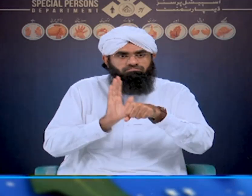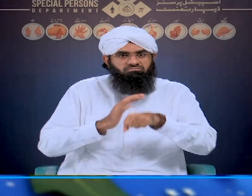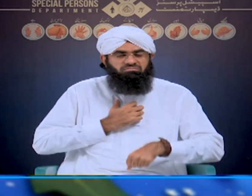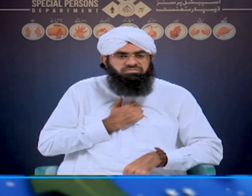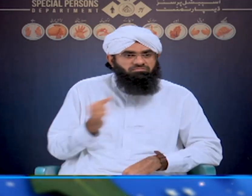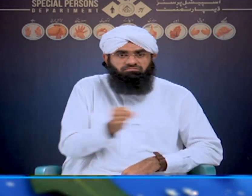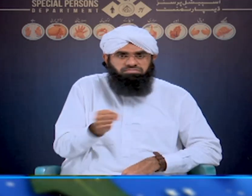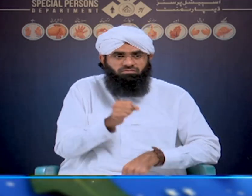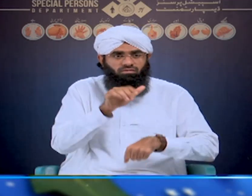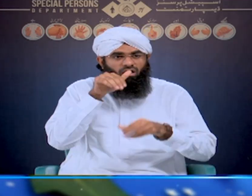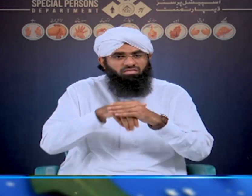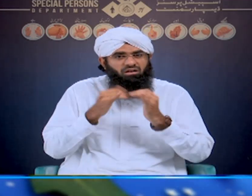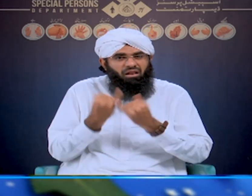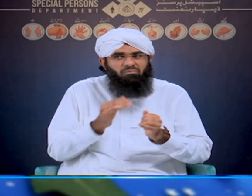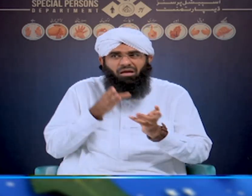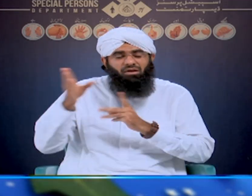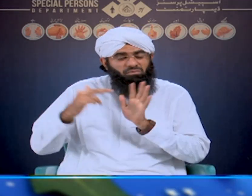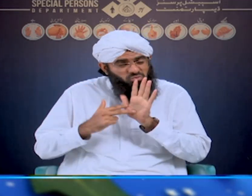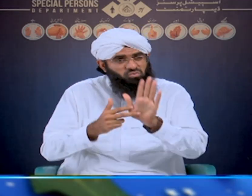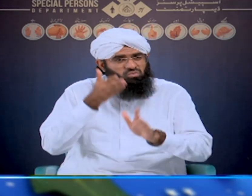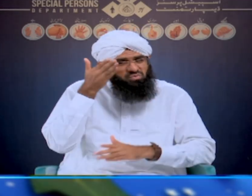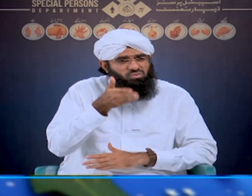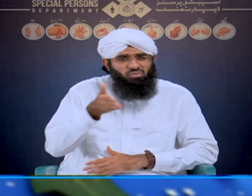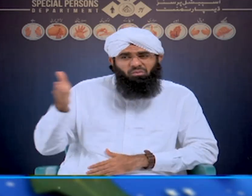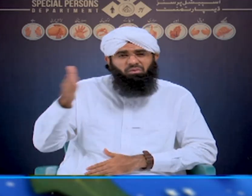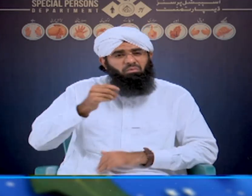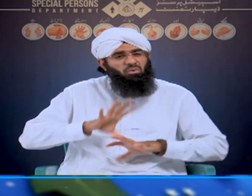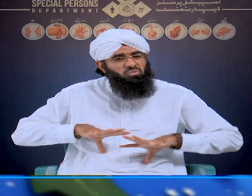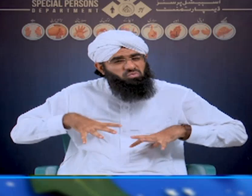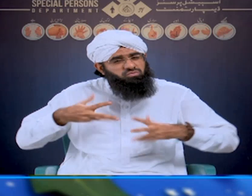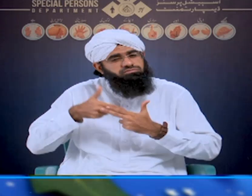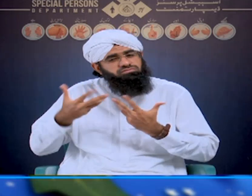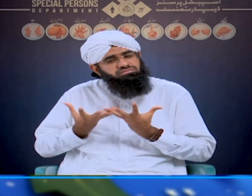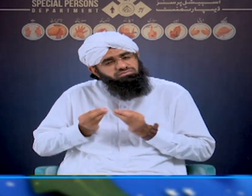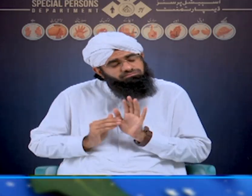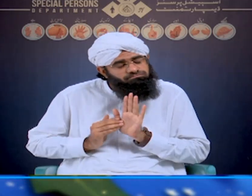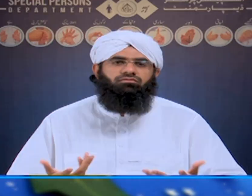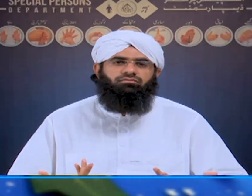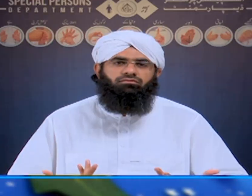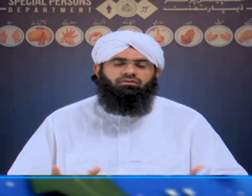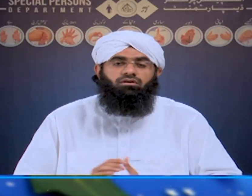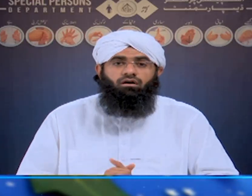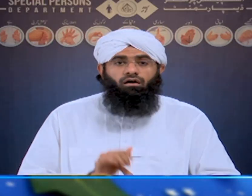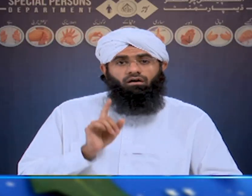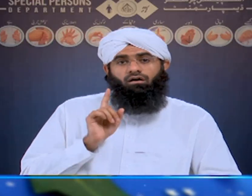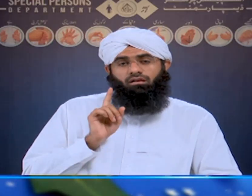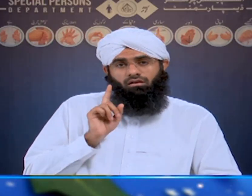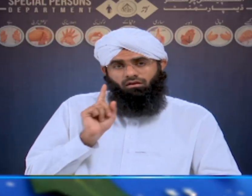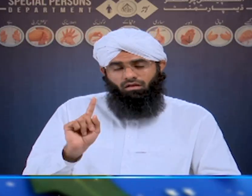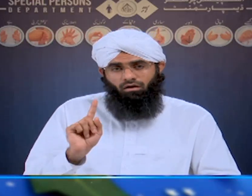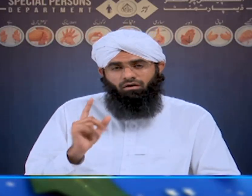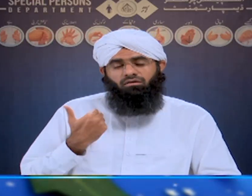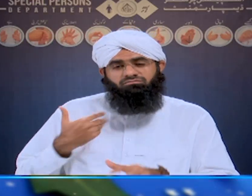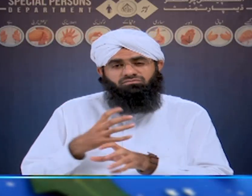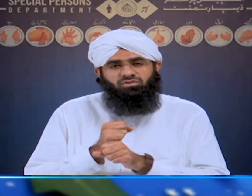جھنجھوڑتی اور معاشرے میں پائے جانے والی مختلف برائیوں سے ہونے والے نقصانات کی طرف ہمیں متوجہ کرتی ہے. اللہ تبارک و تعالی